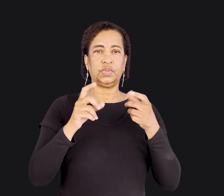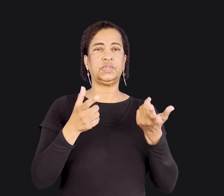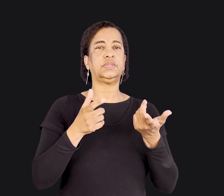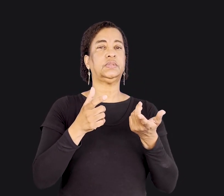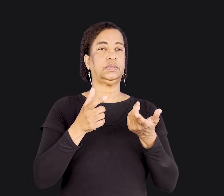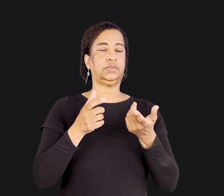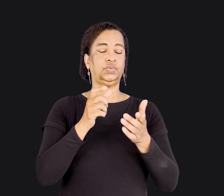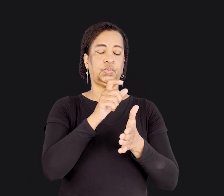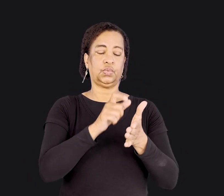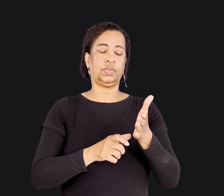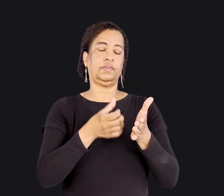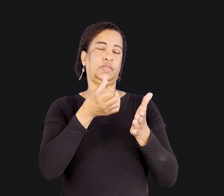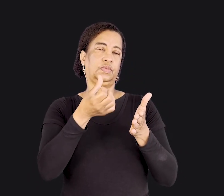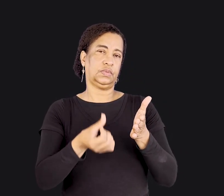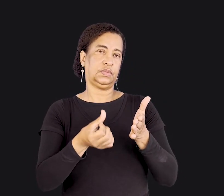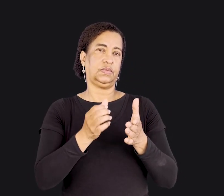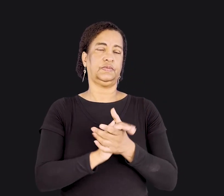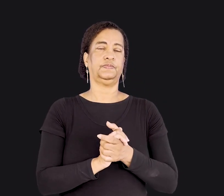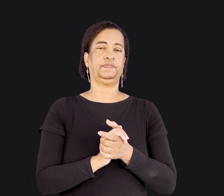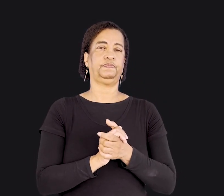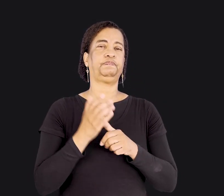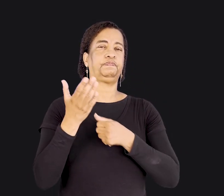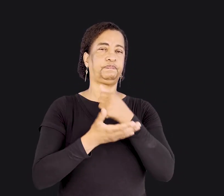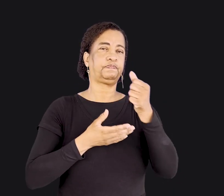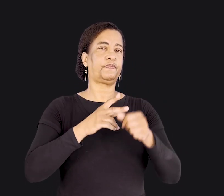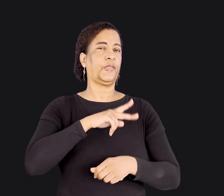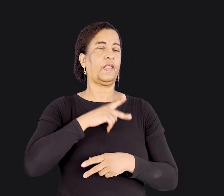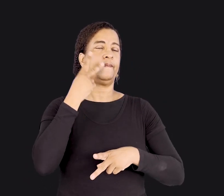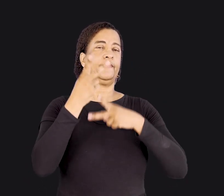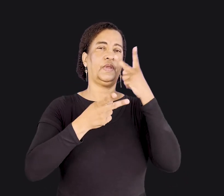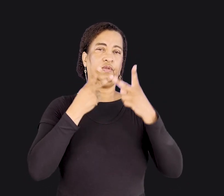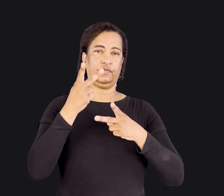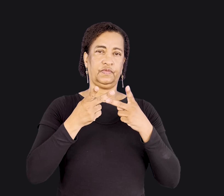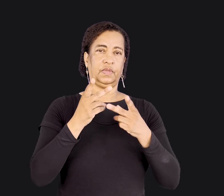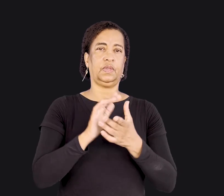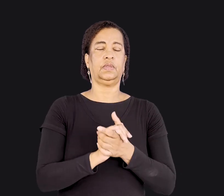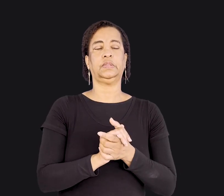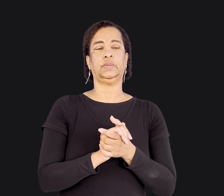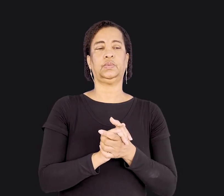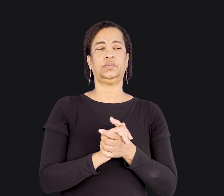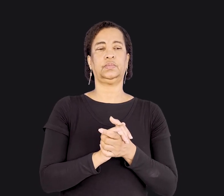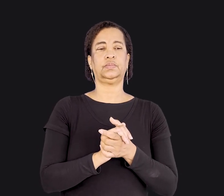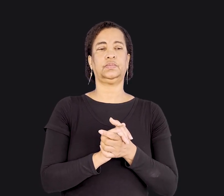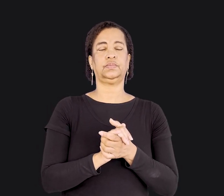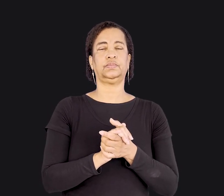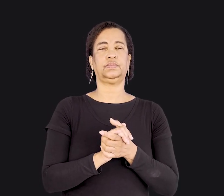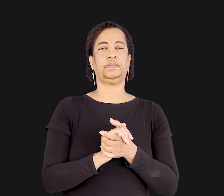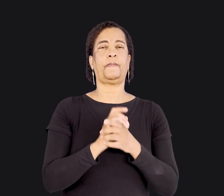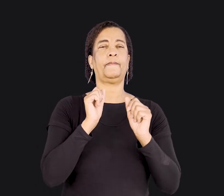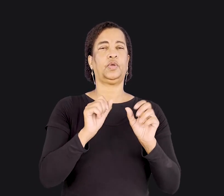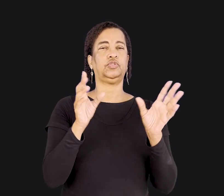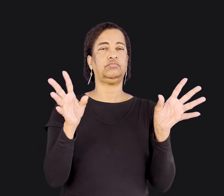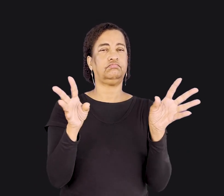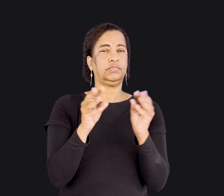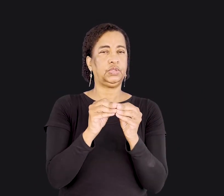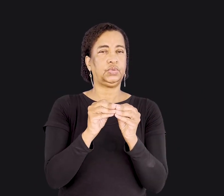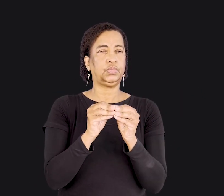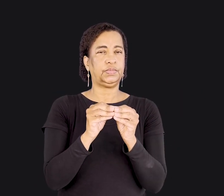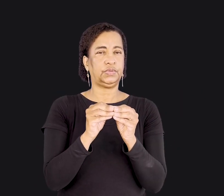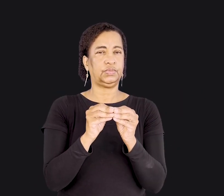do capítulo 6. Basicamente o que Paulo falou sobre essa questão pode ser assim resumido. Não